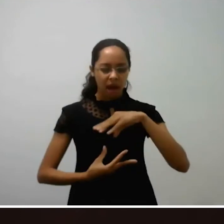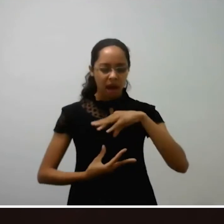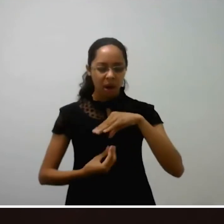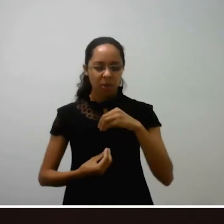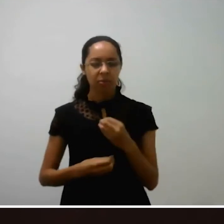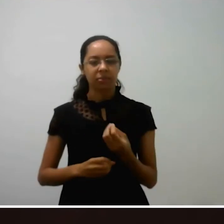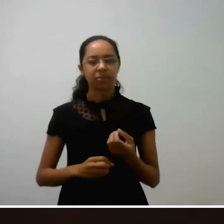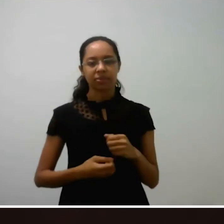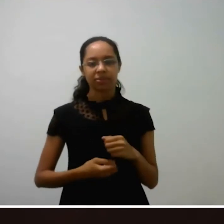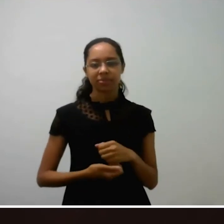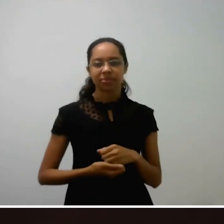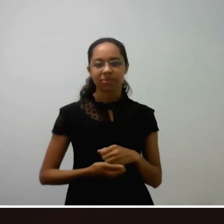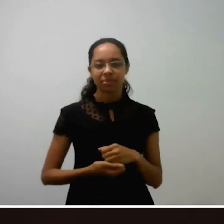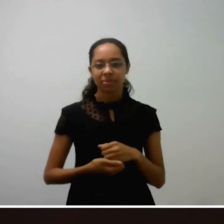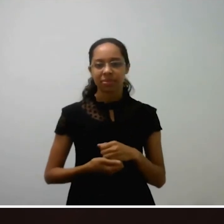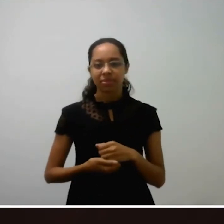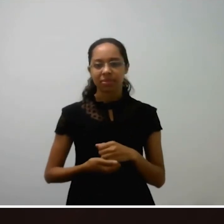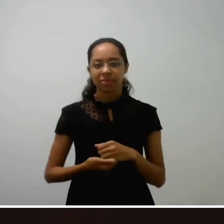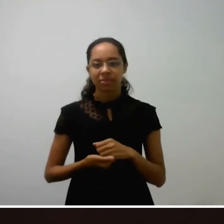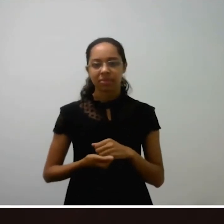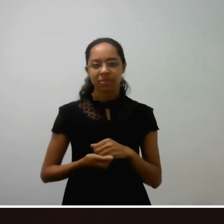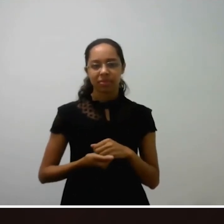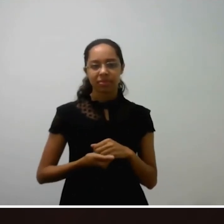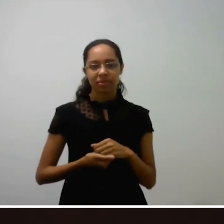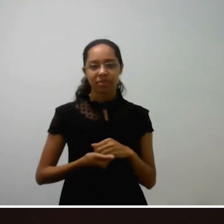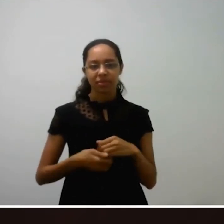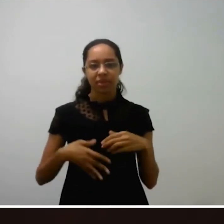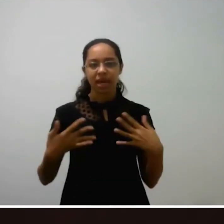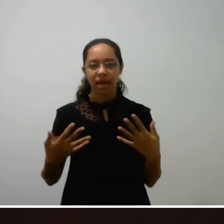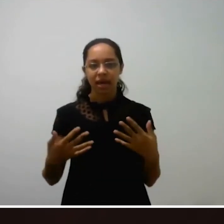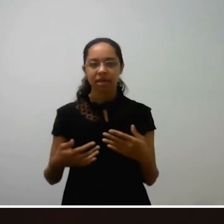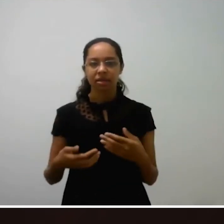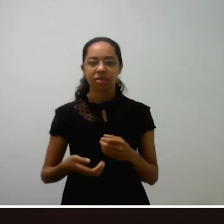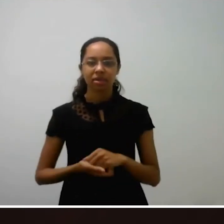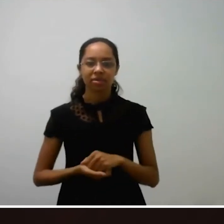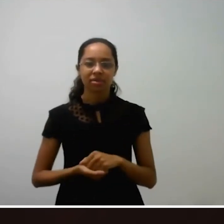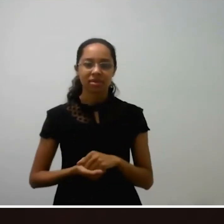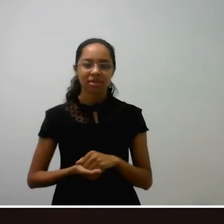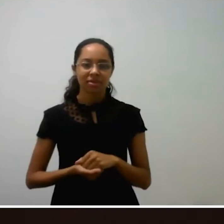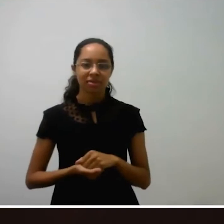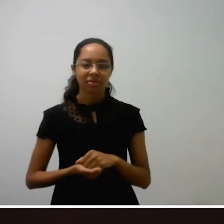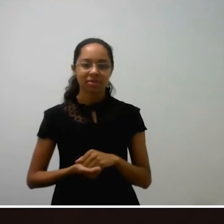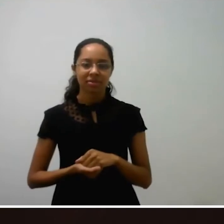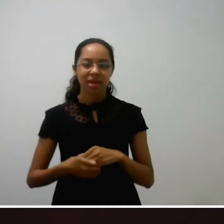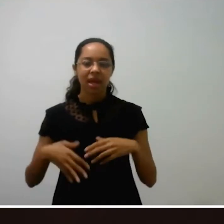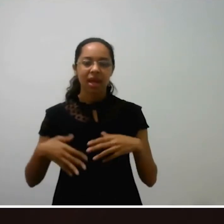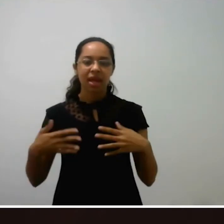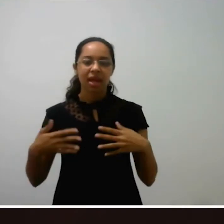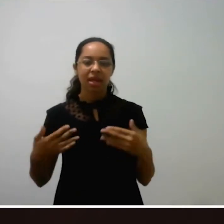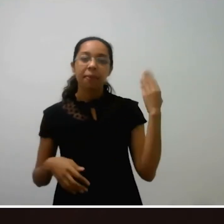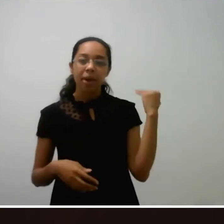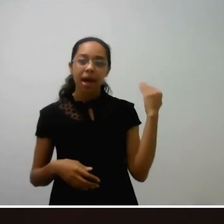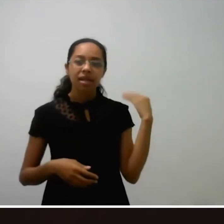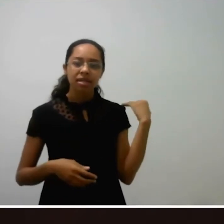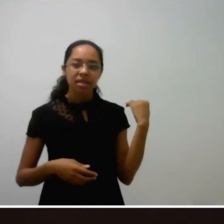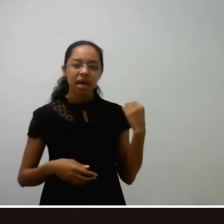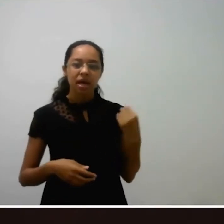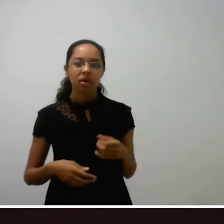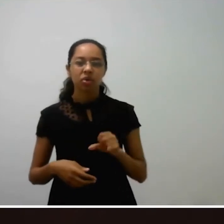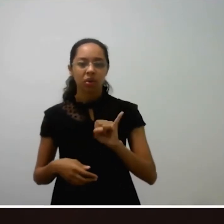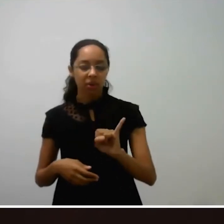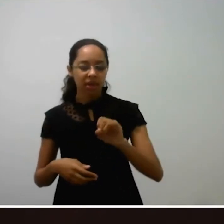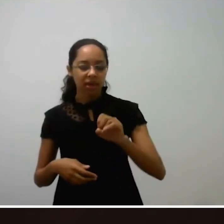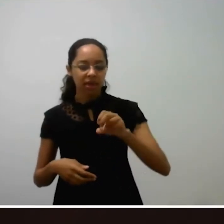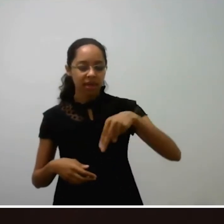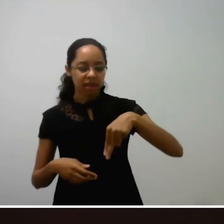já há muito tempo começaram a praticar indulgências. Vocês sabem disso, né? Que um sacerdote